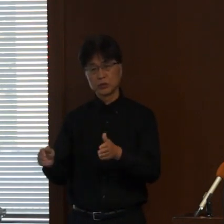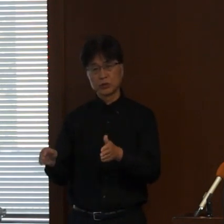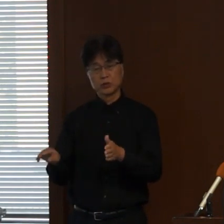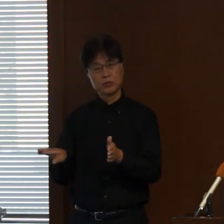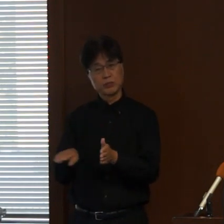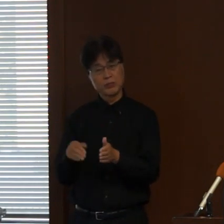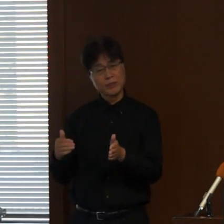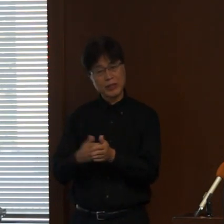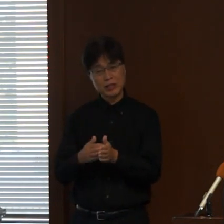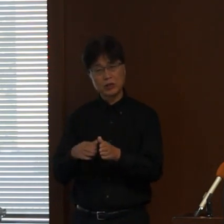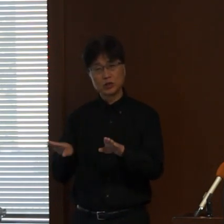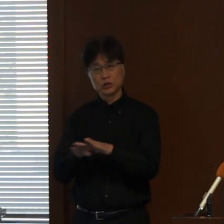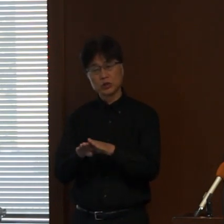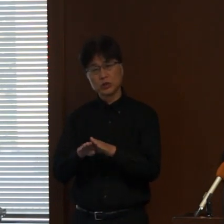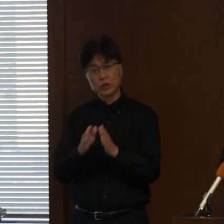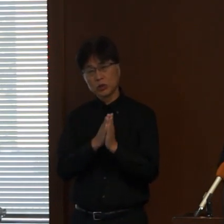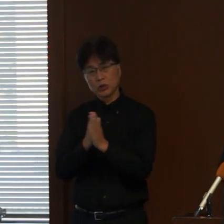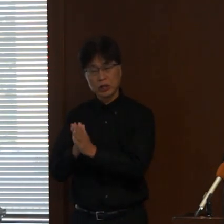でよろしいですか。 はい、